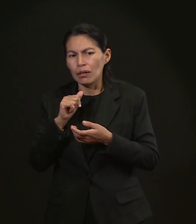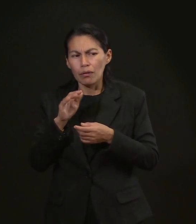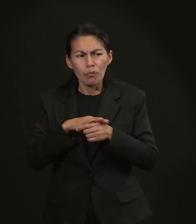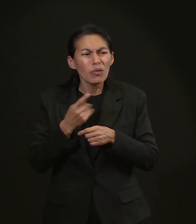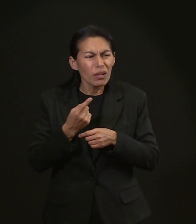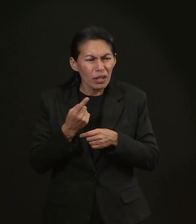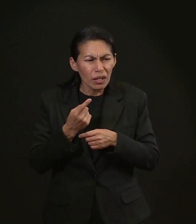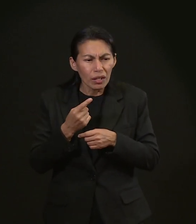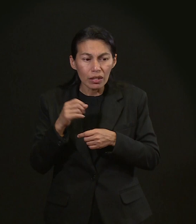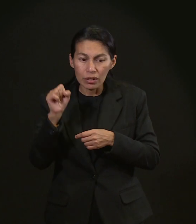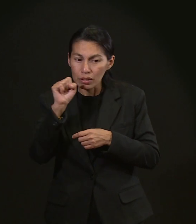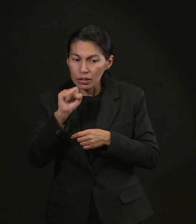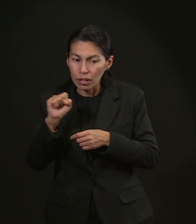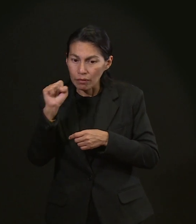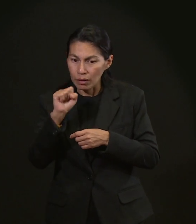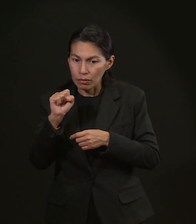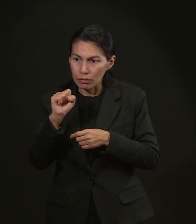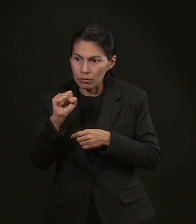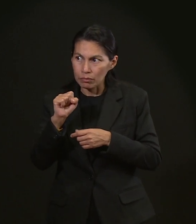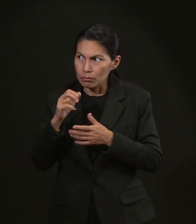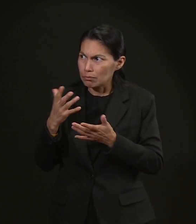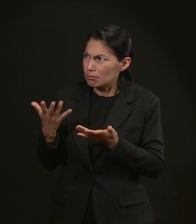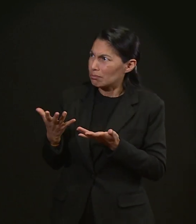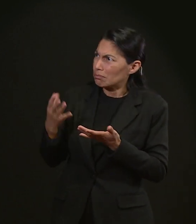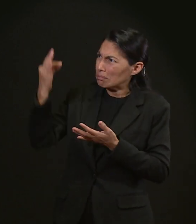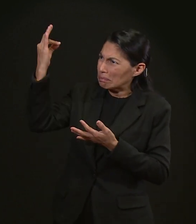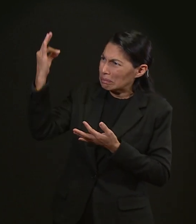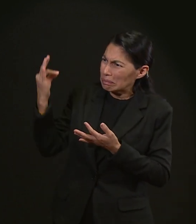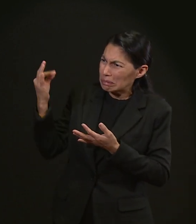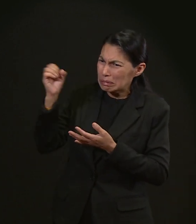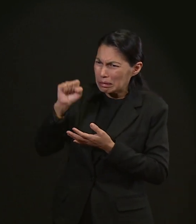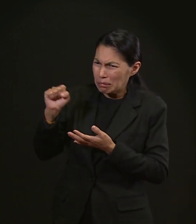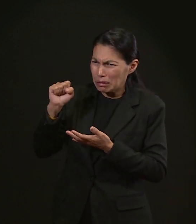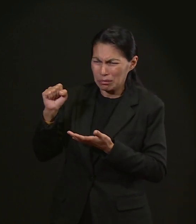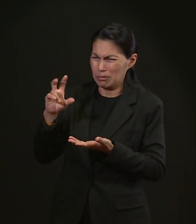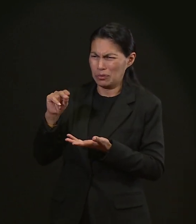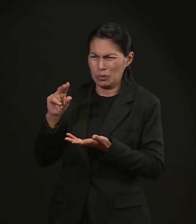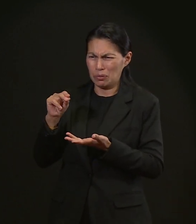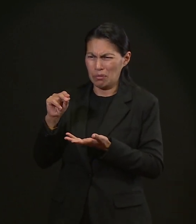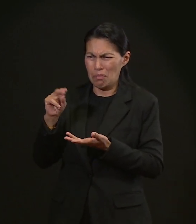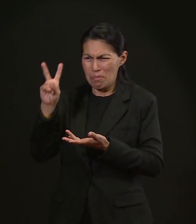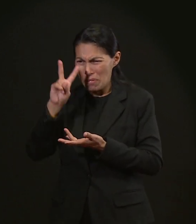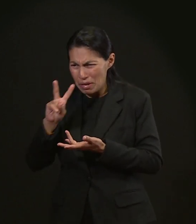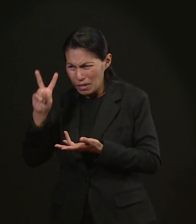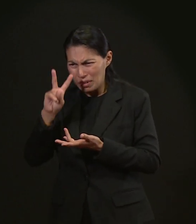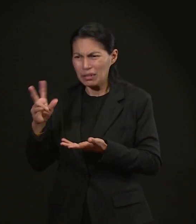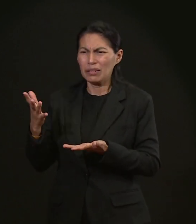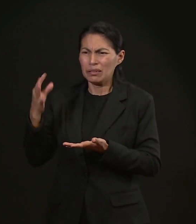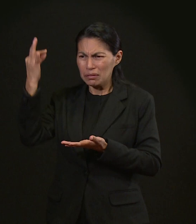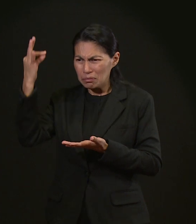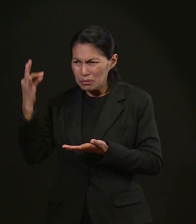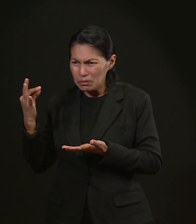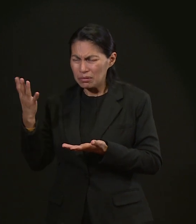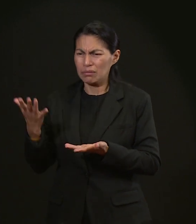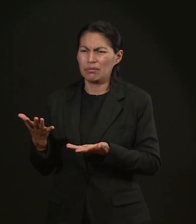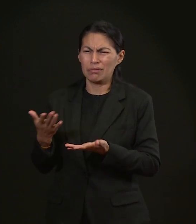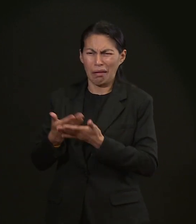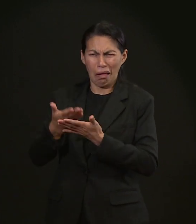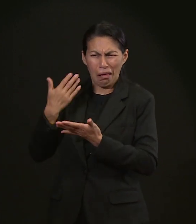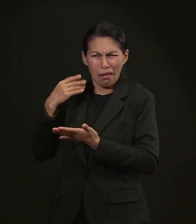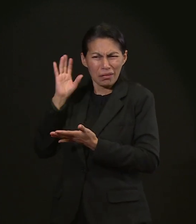y me dijo es que ya es sábado entonces como que haya sábado si es viernes yo jamás he escuchado de